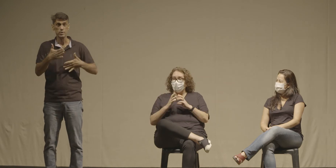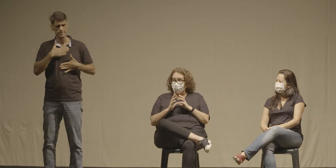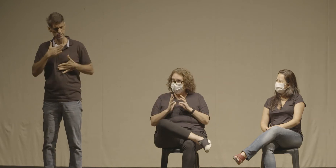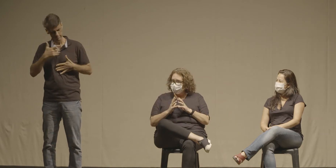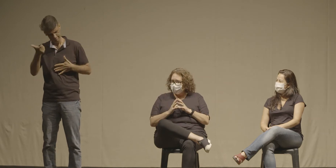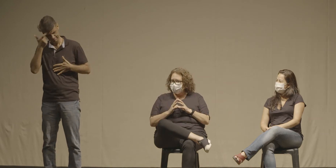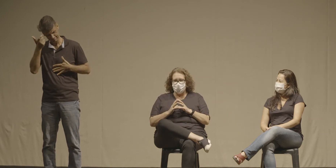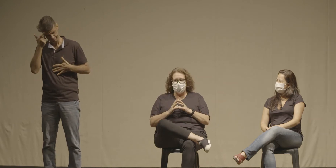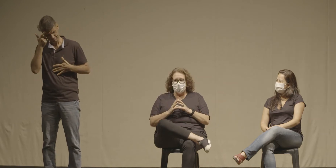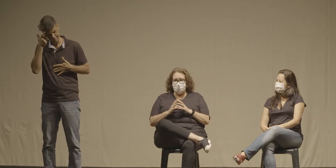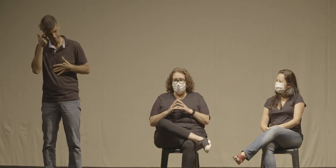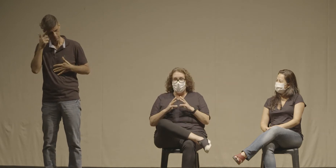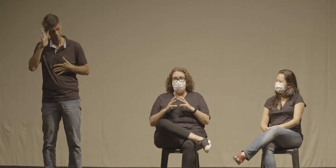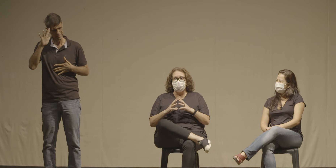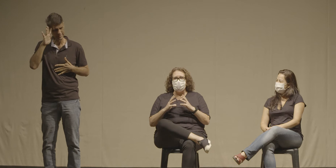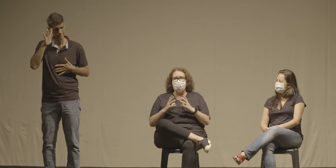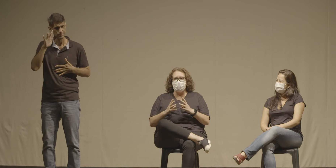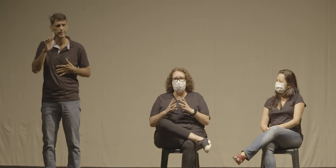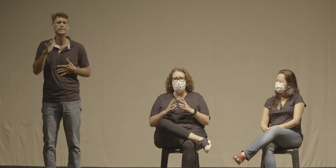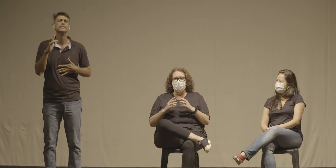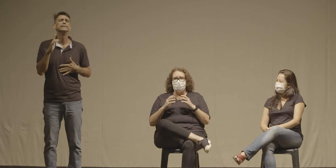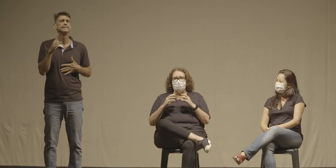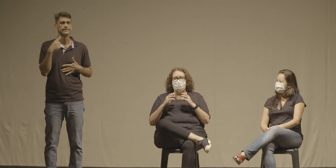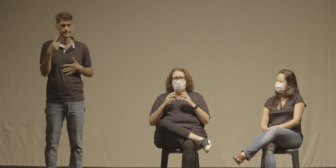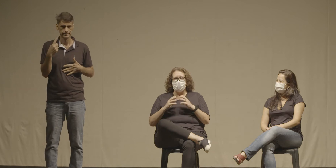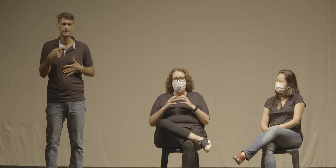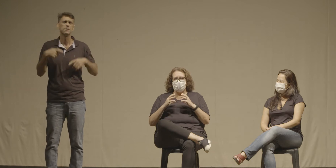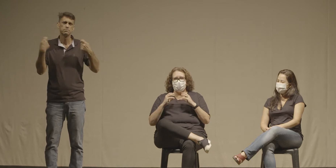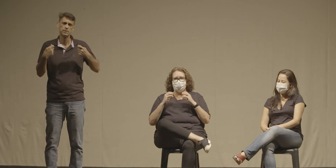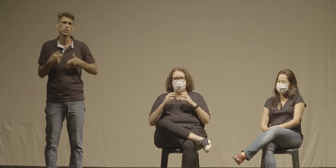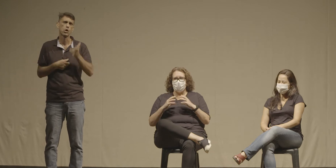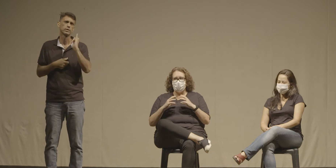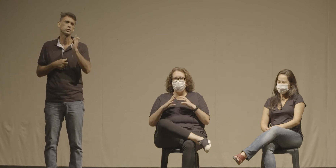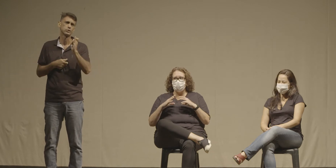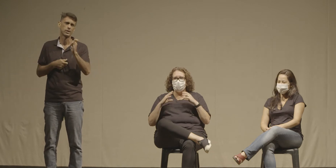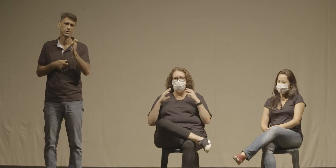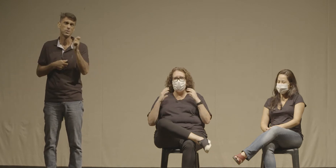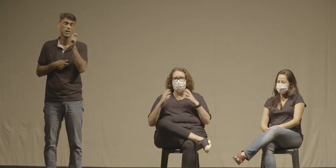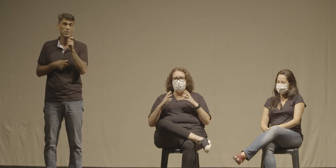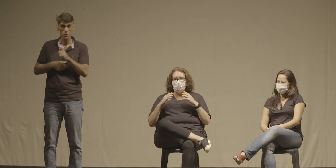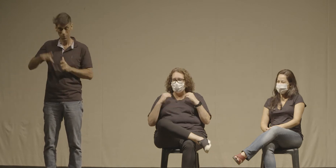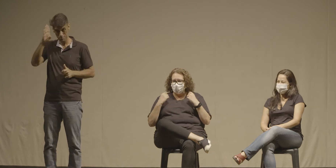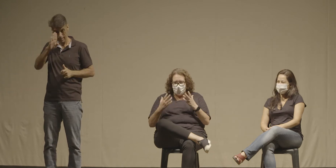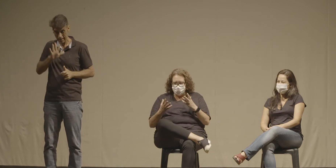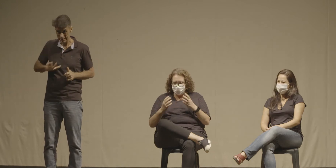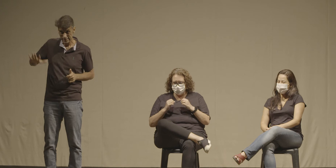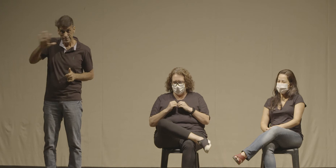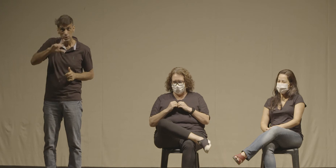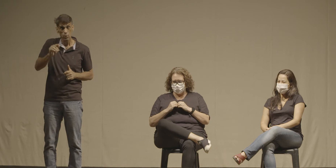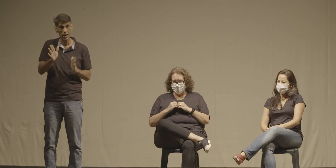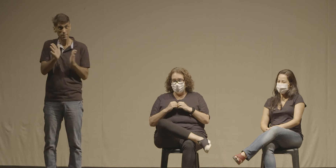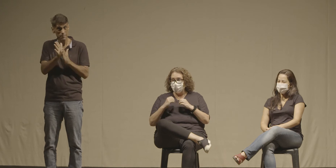eu na minha cabeça eu ficava assim, a gente precisa contar a história dessas mulheres e que o Brasil inteiro aplauda